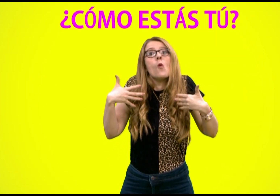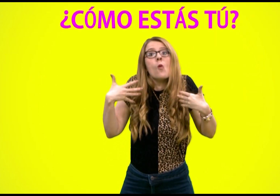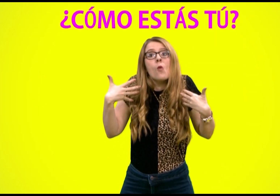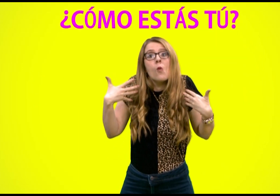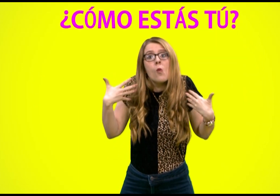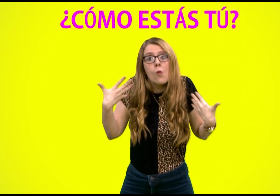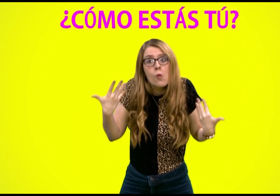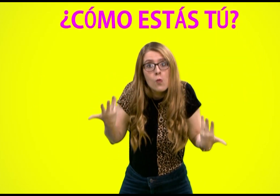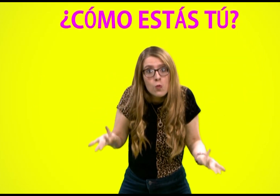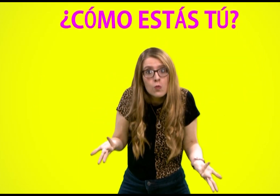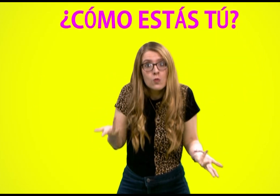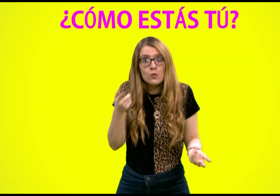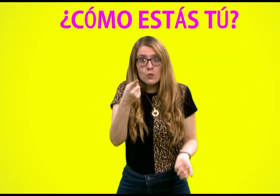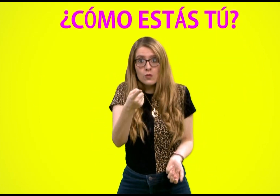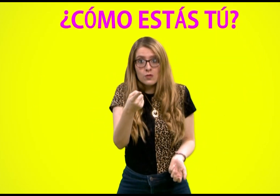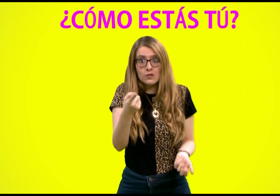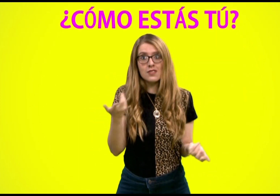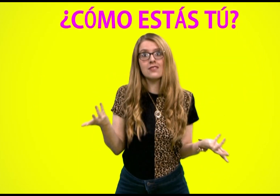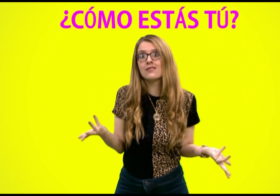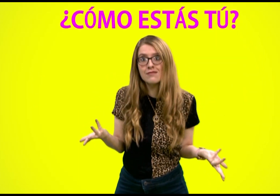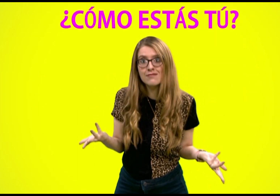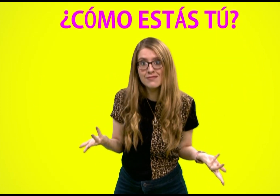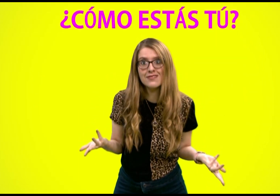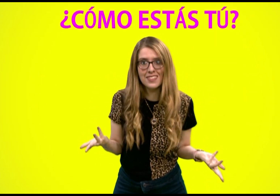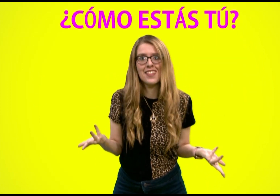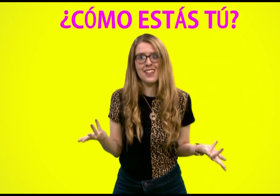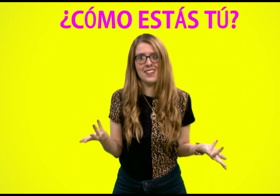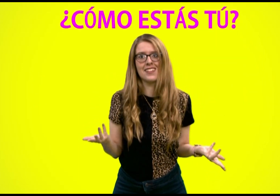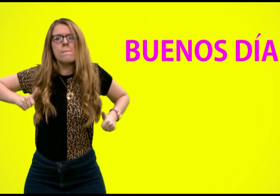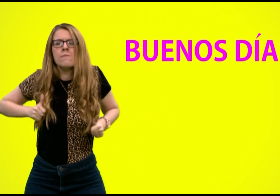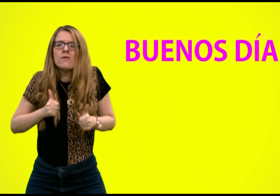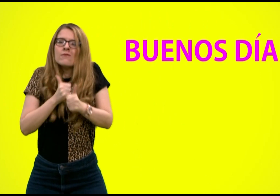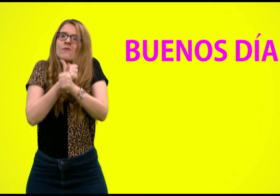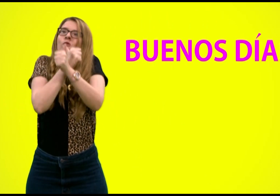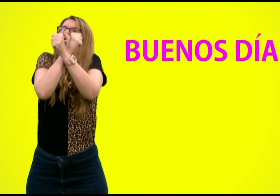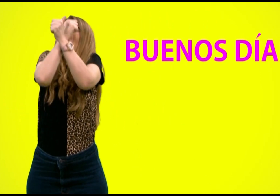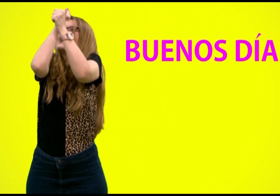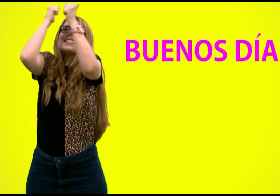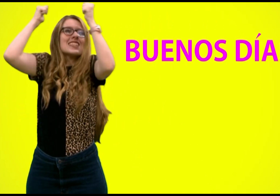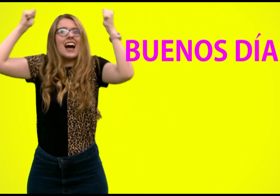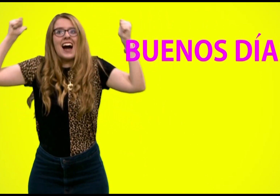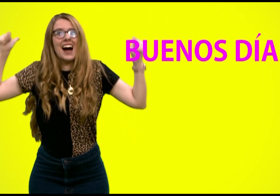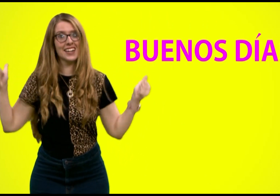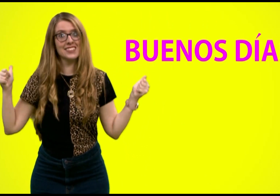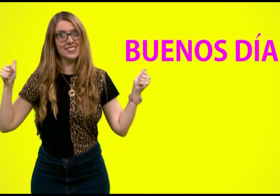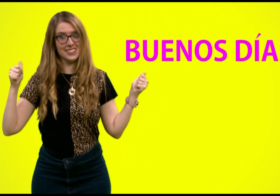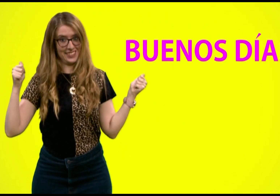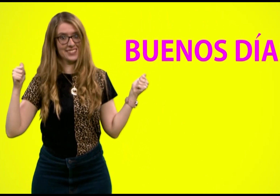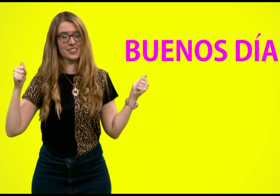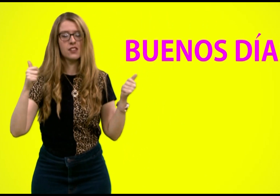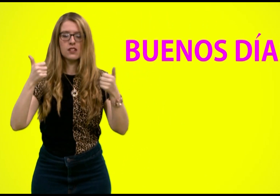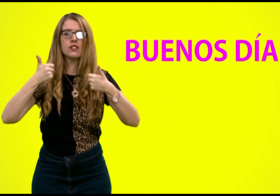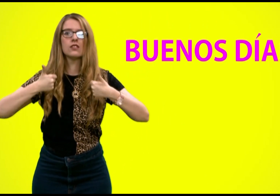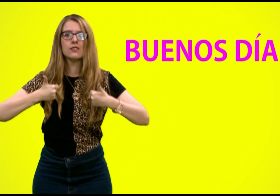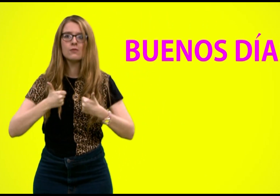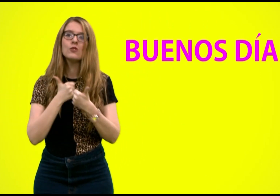cómo estás tú buenos días buenos